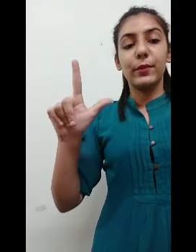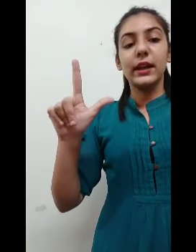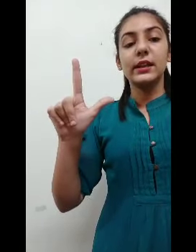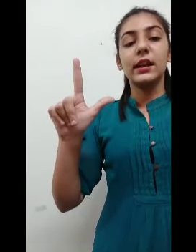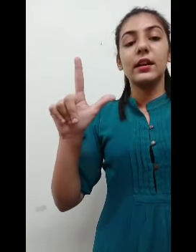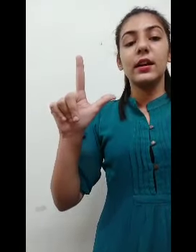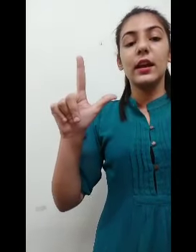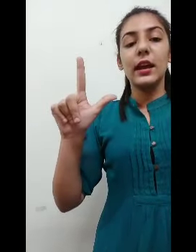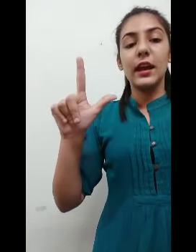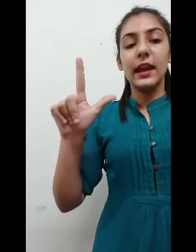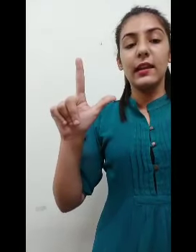अल्फाबेट एल,